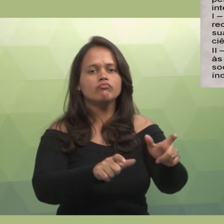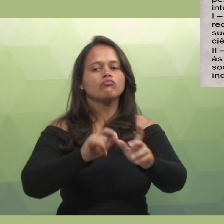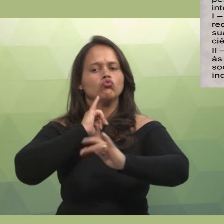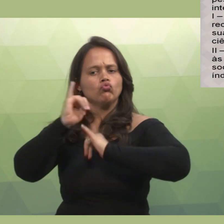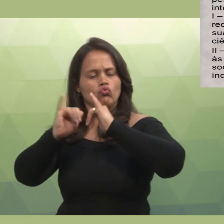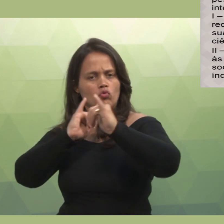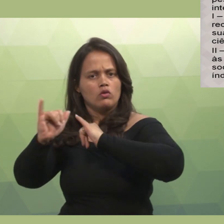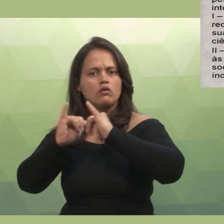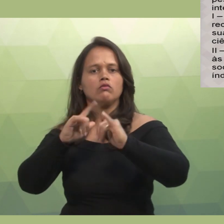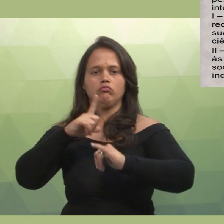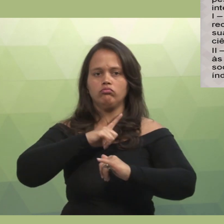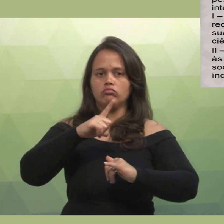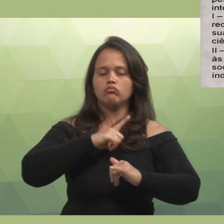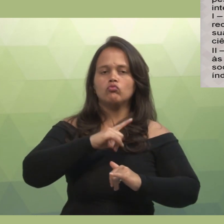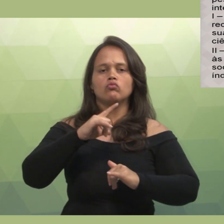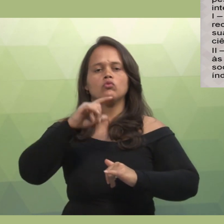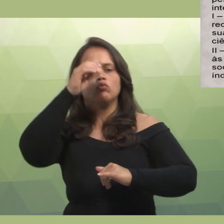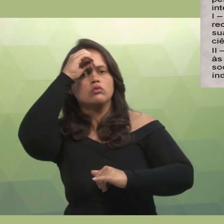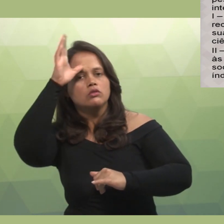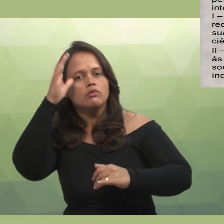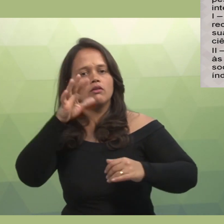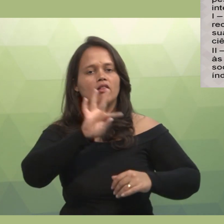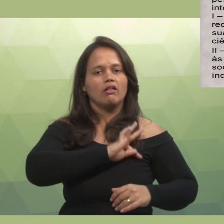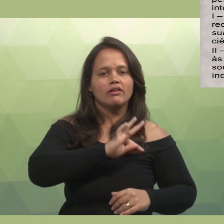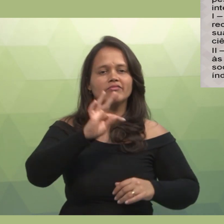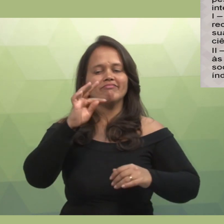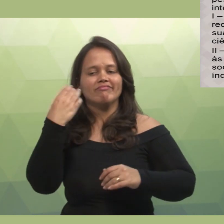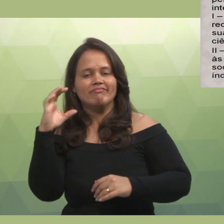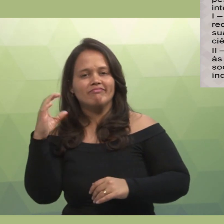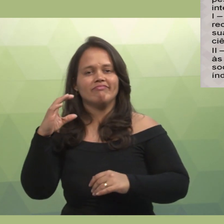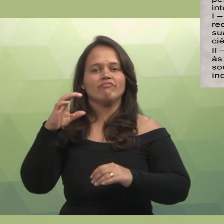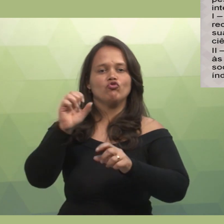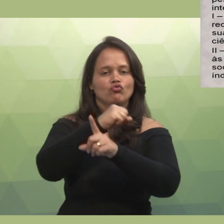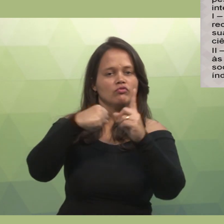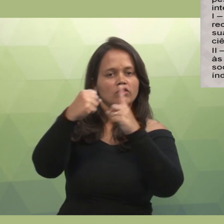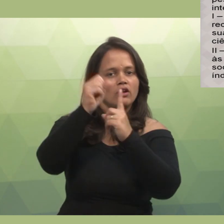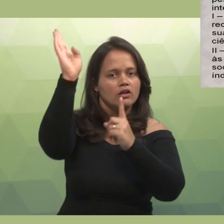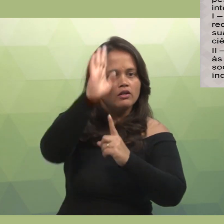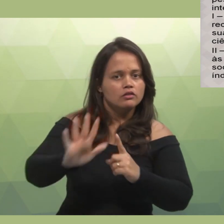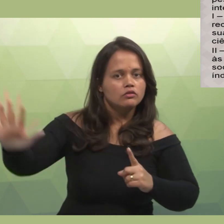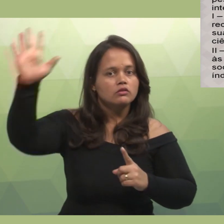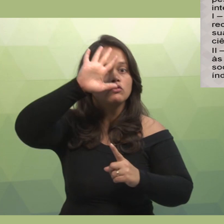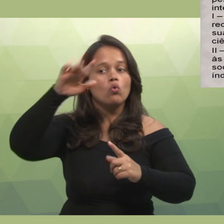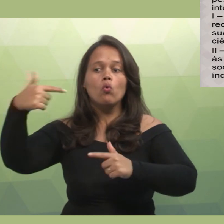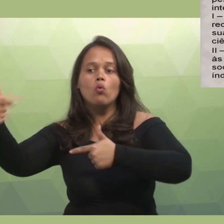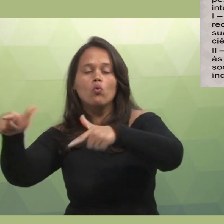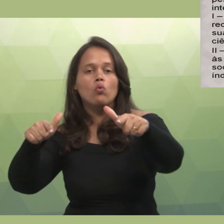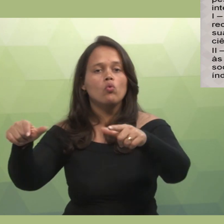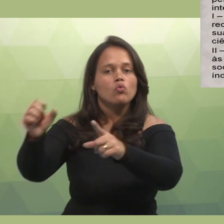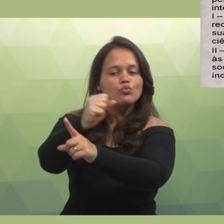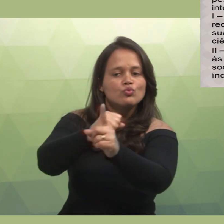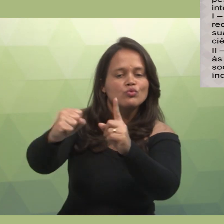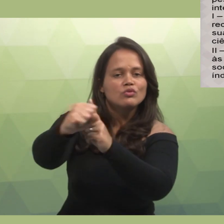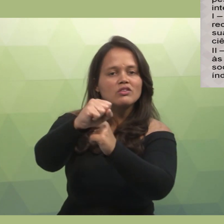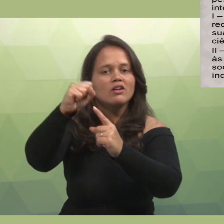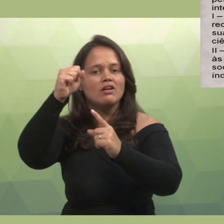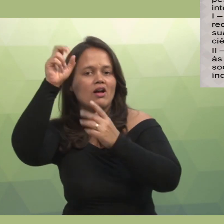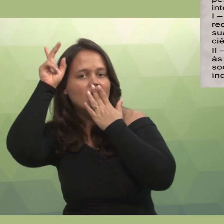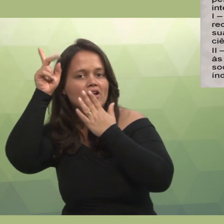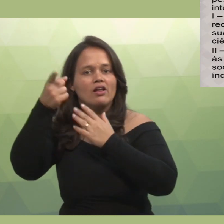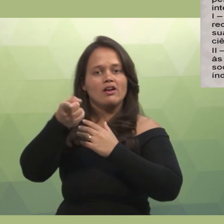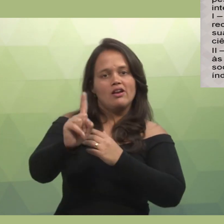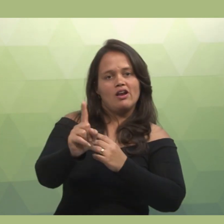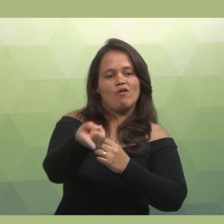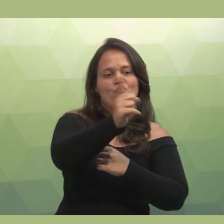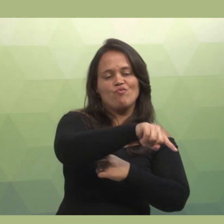informações, conhecimentos técnicos e científicos da sociedade nacional e demais sociedades indígenas e não